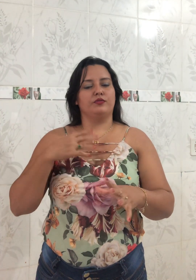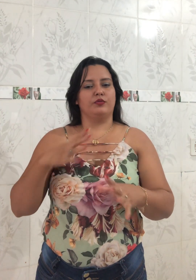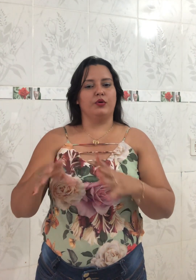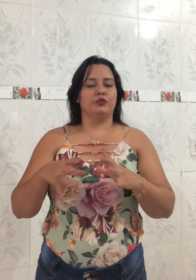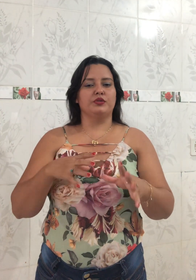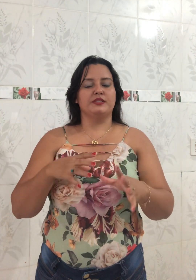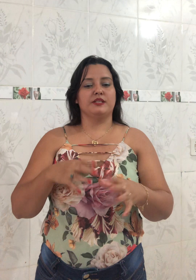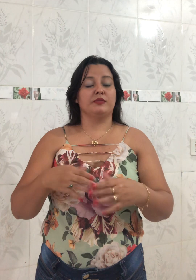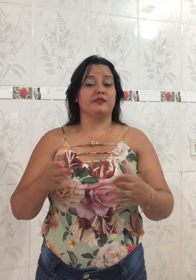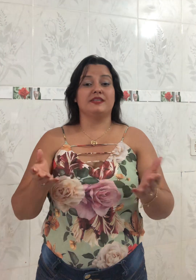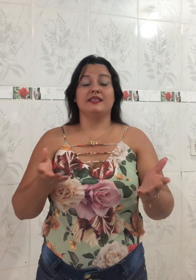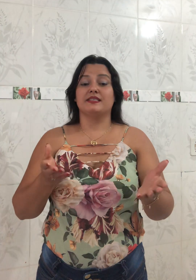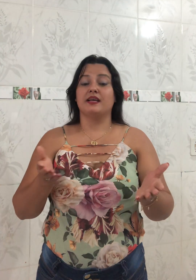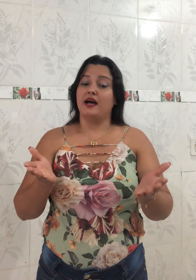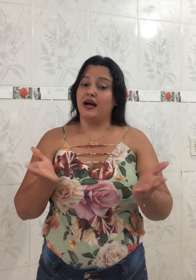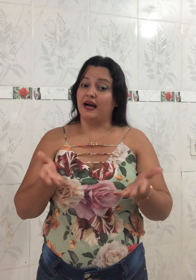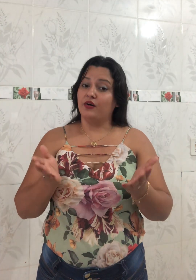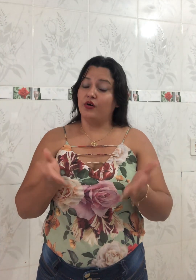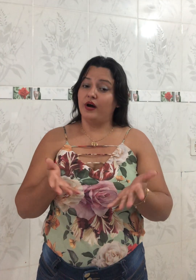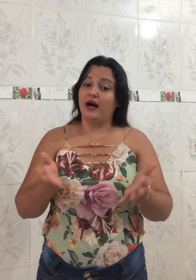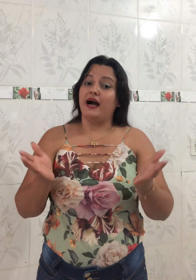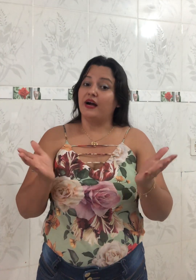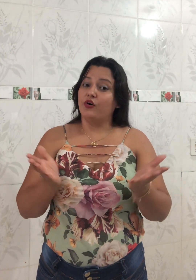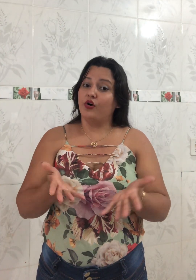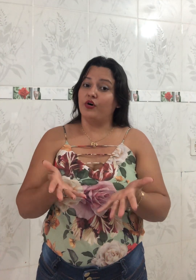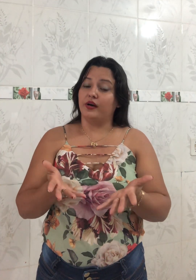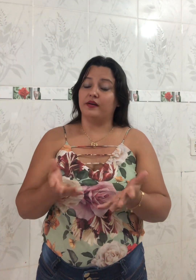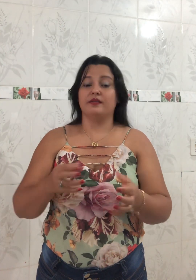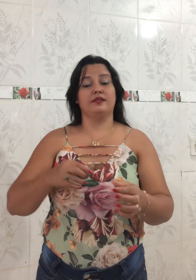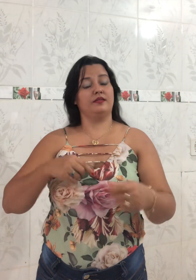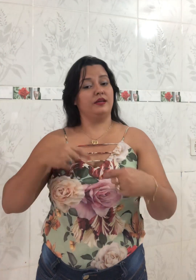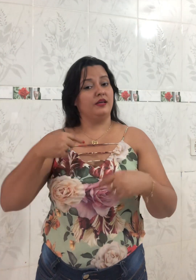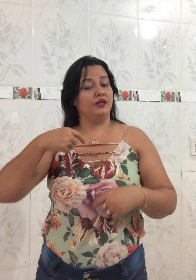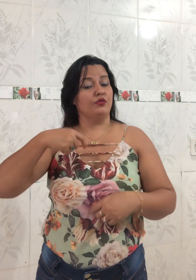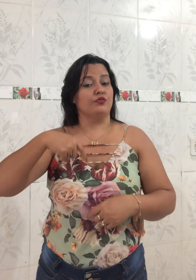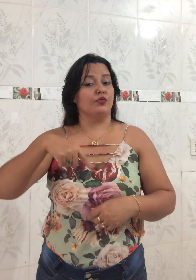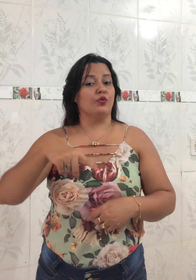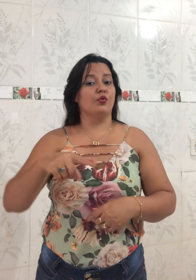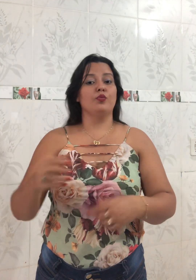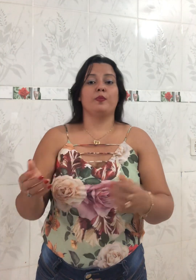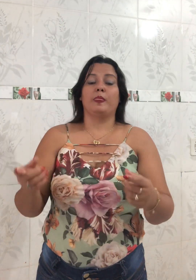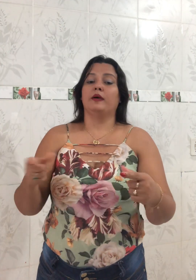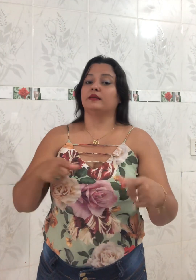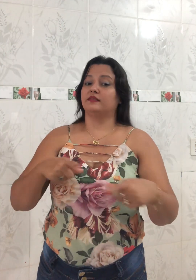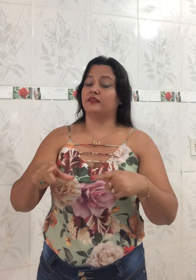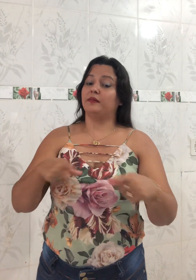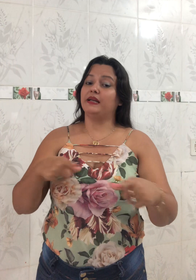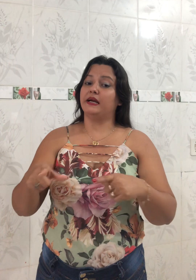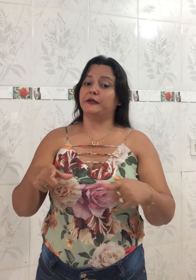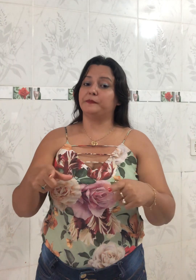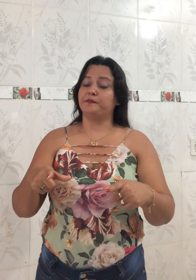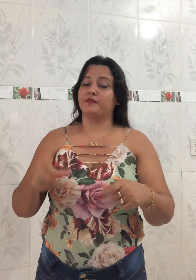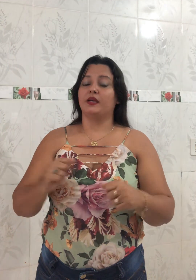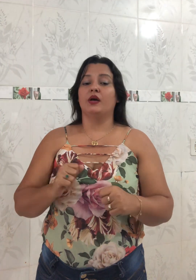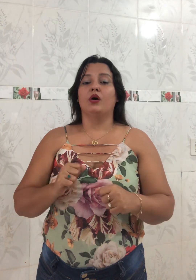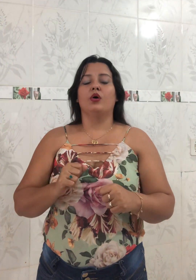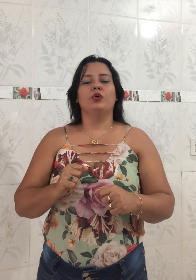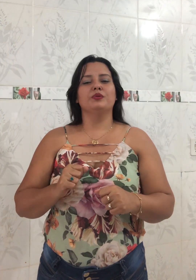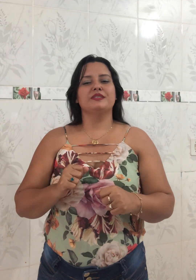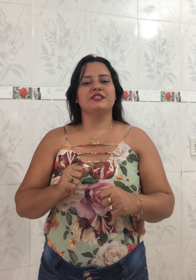eu estou dizendo para vocês, agora eu vou trabalhar. Ou no